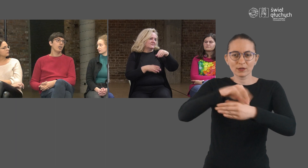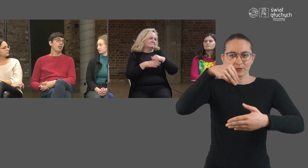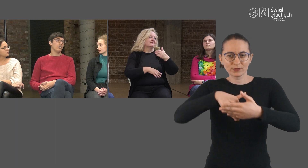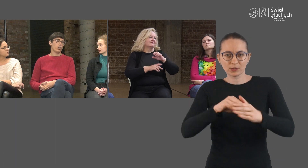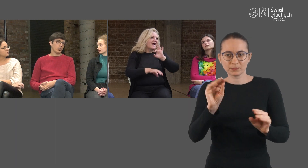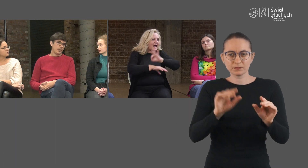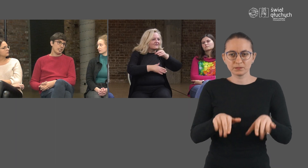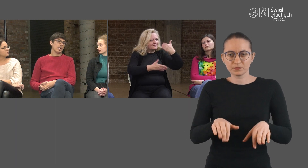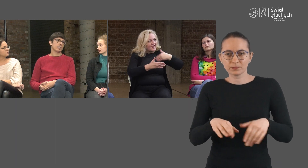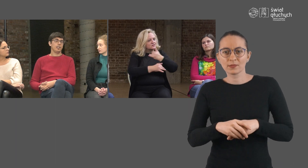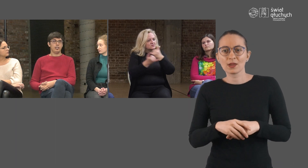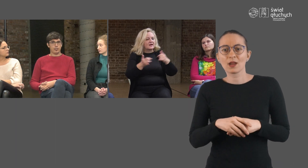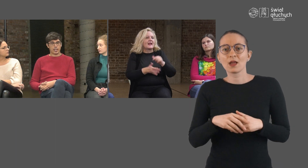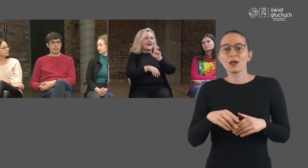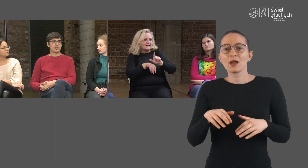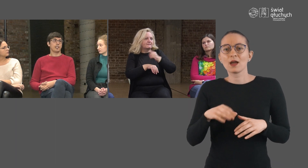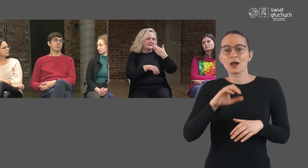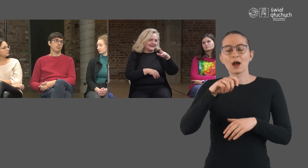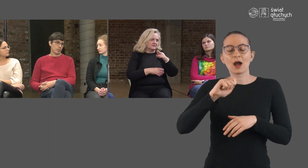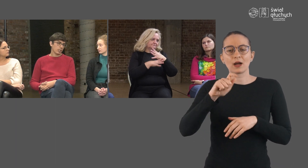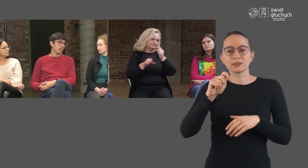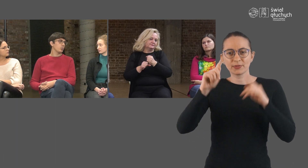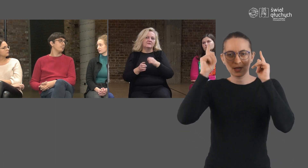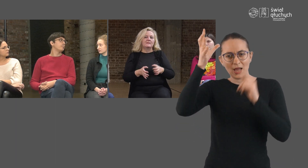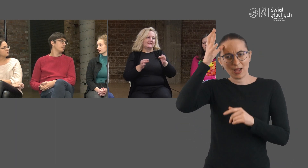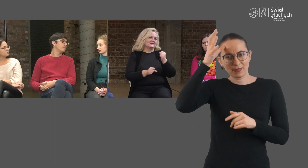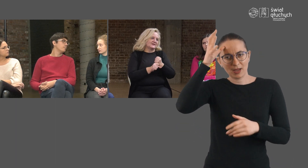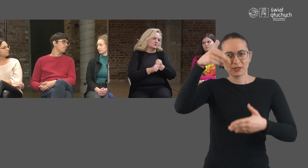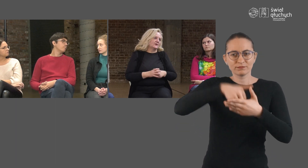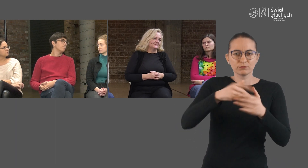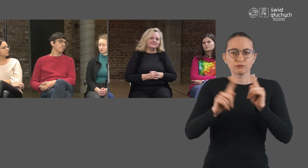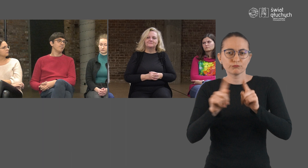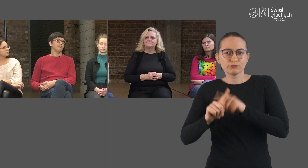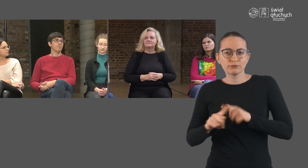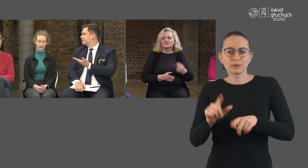Wnętrz. Ukończyłam licencjackie i magisterskie. Teraz pracuję.